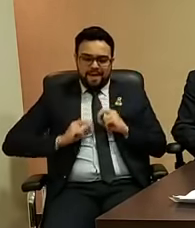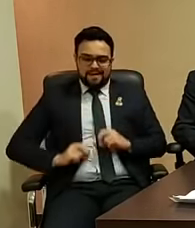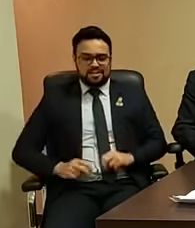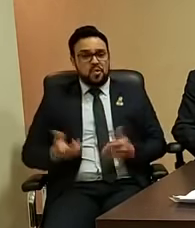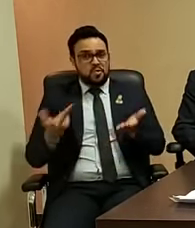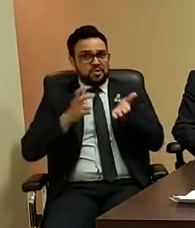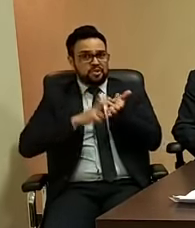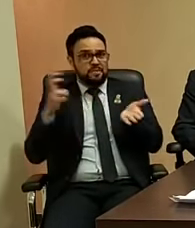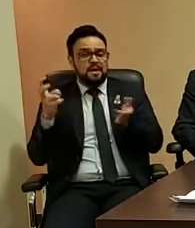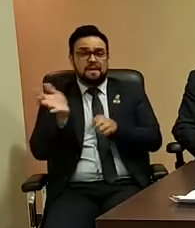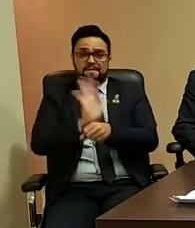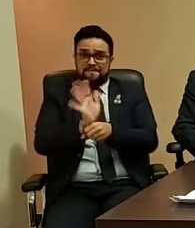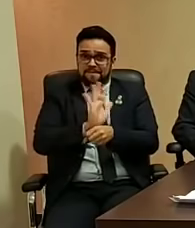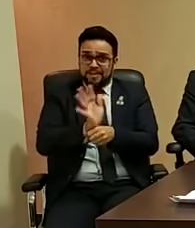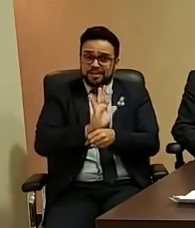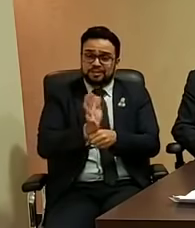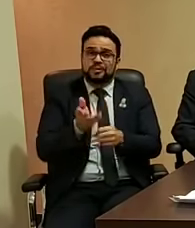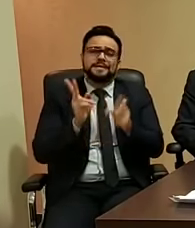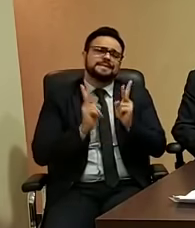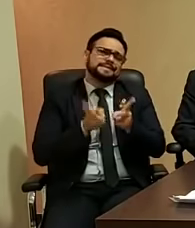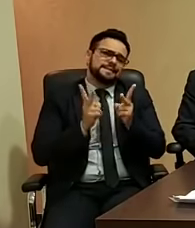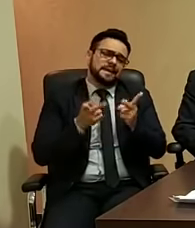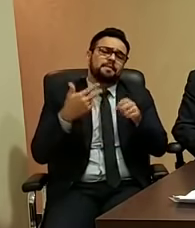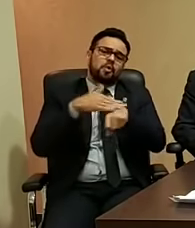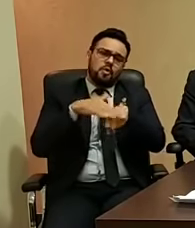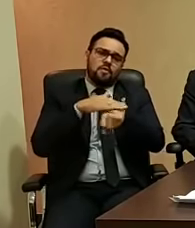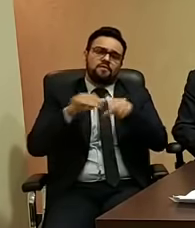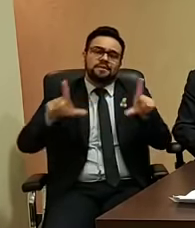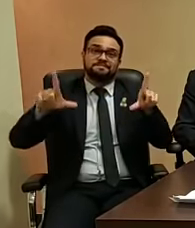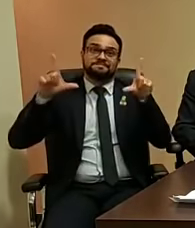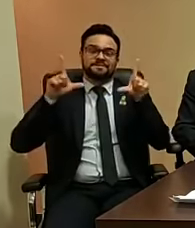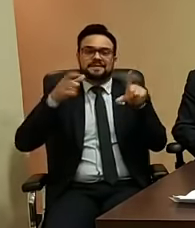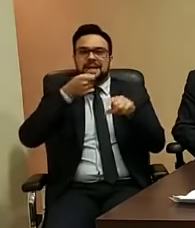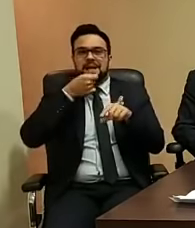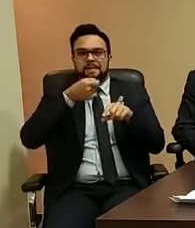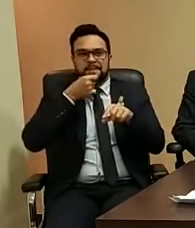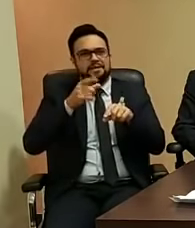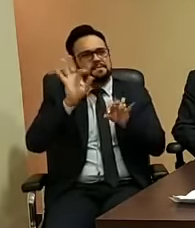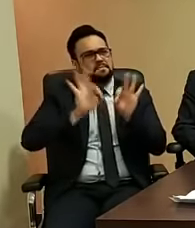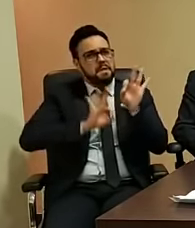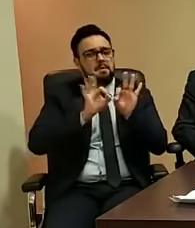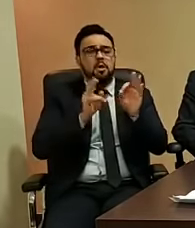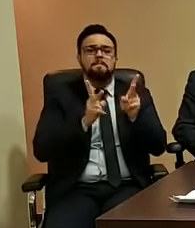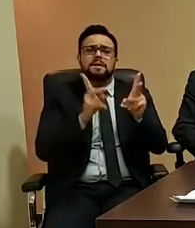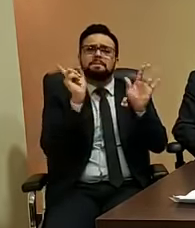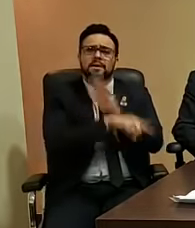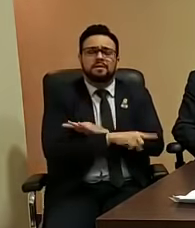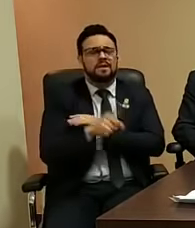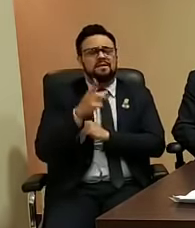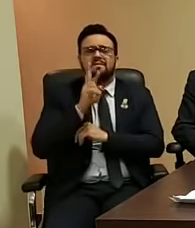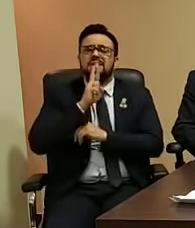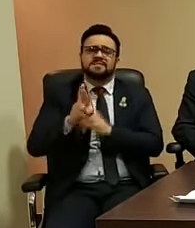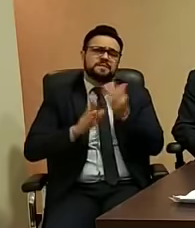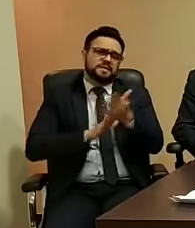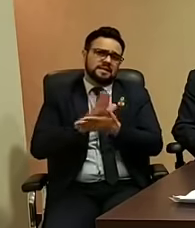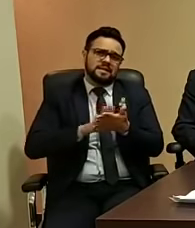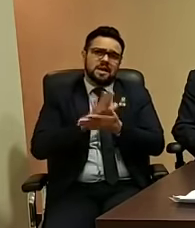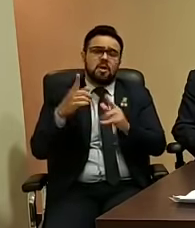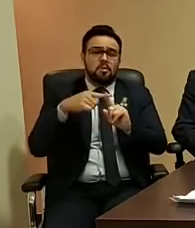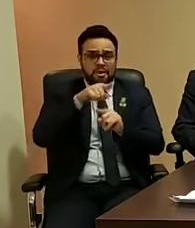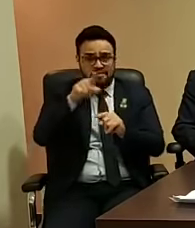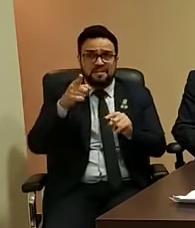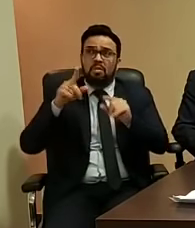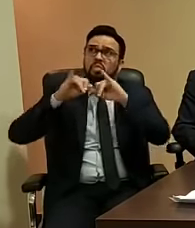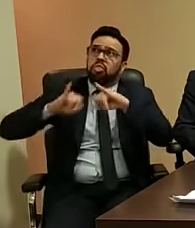estar rodando por aí um videozinho, como sempre converso com a imprensa. Hoje a imprensa preparou a primeira pergunta, falei, não vou responder nada, porque vocês disseram que eu